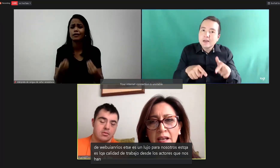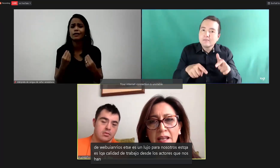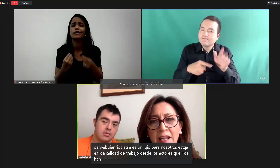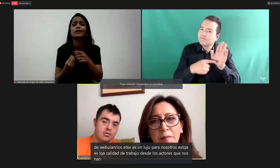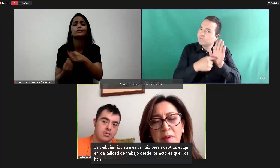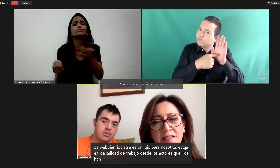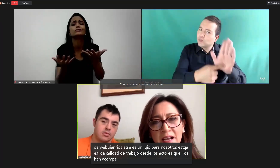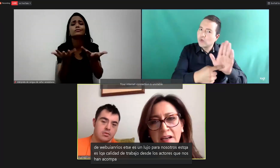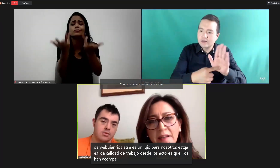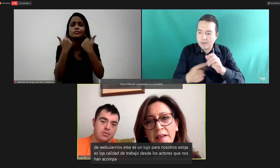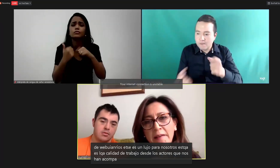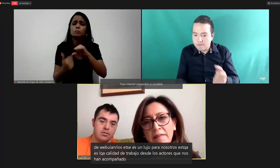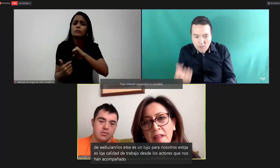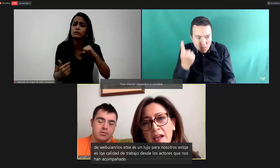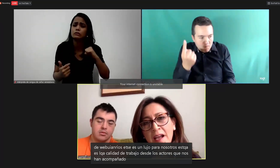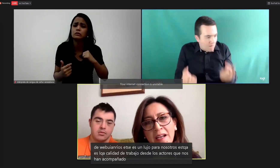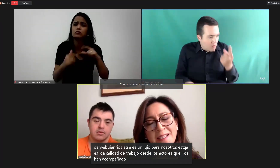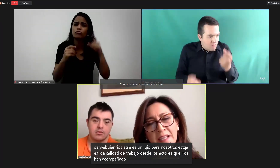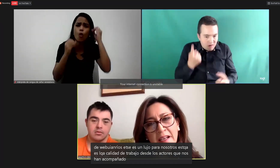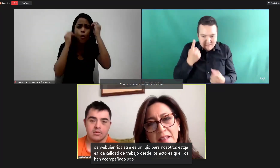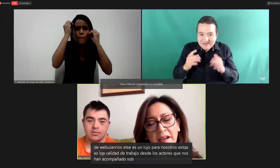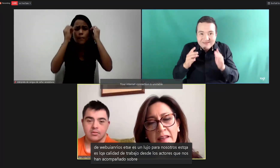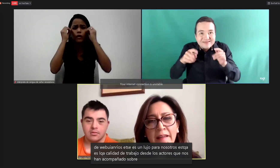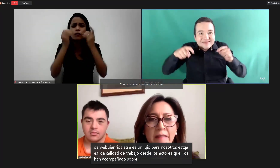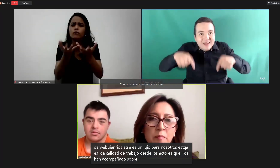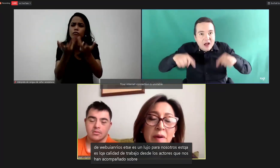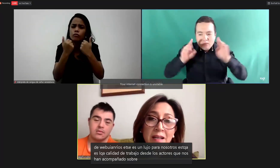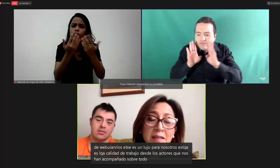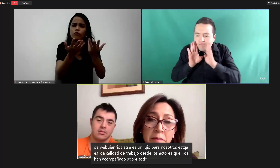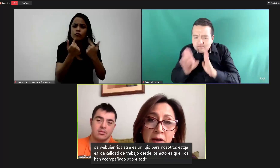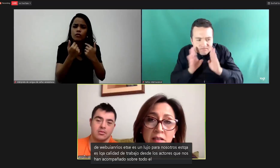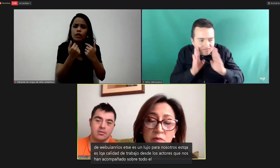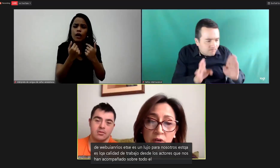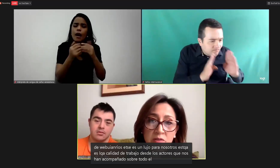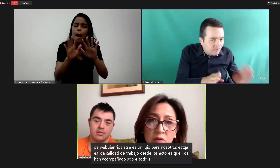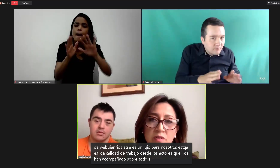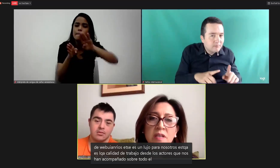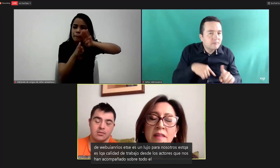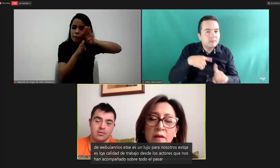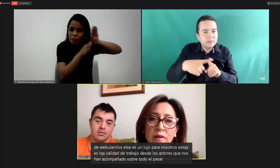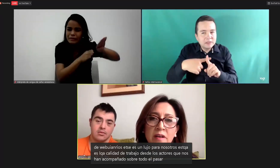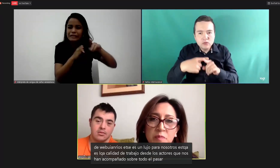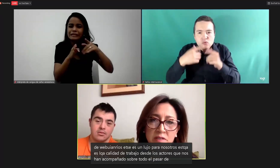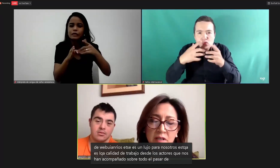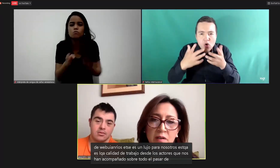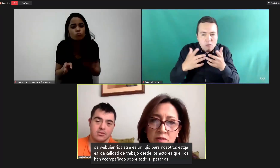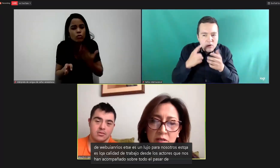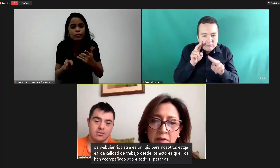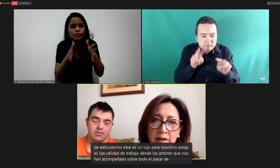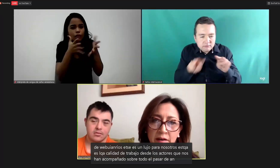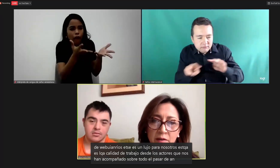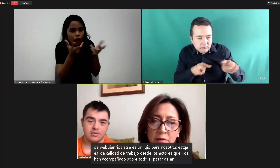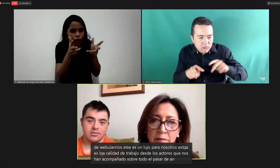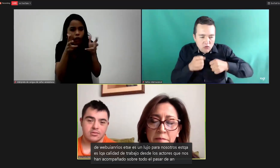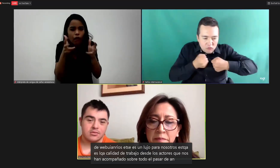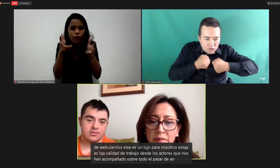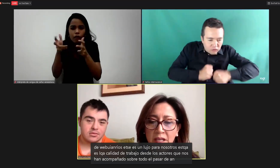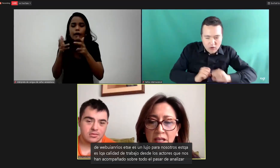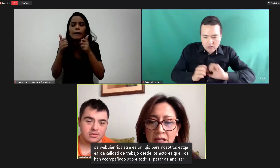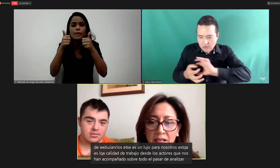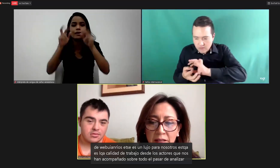todo el pasar de analizar esa realidad para activar esfuerzos y dar una respuesta inclusiva a la